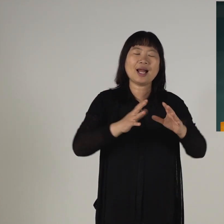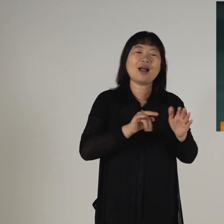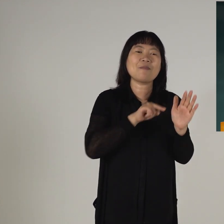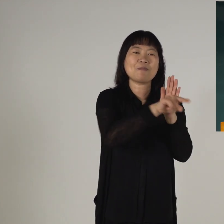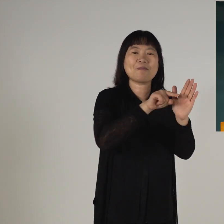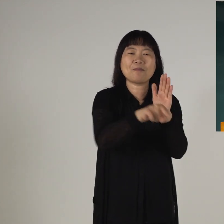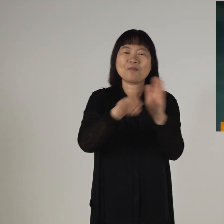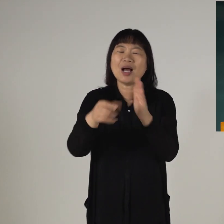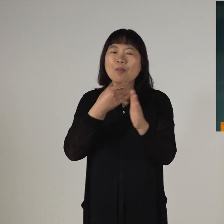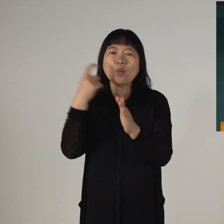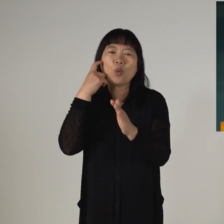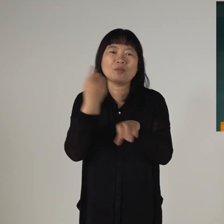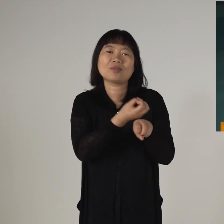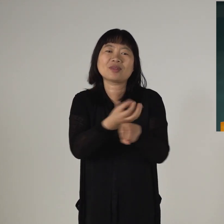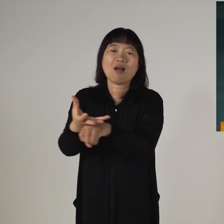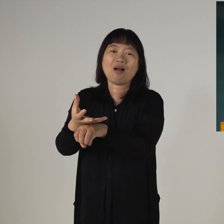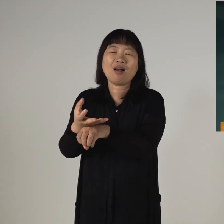줄이야